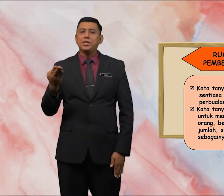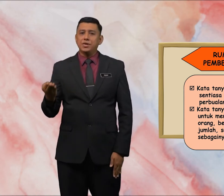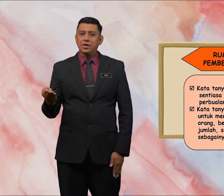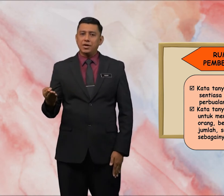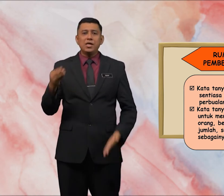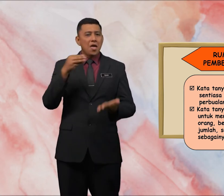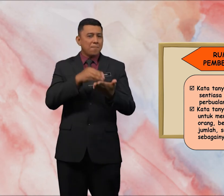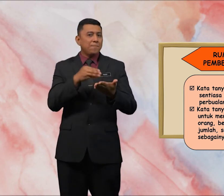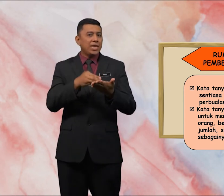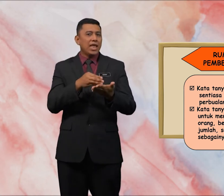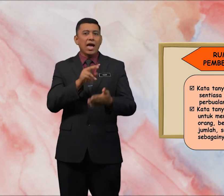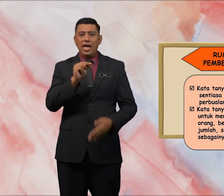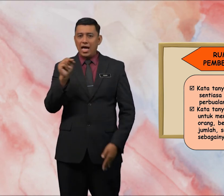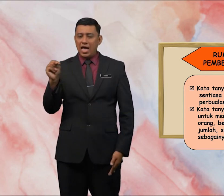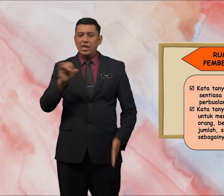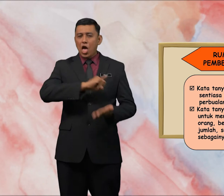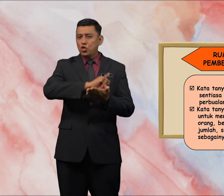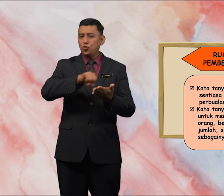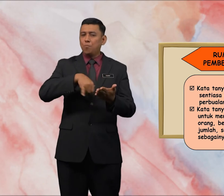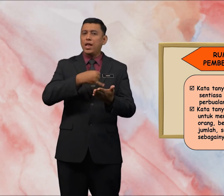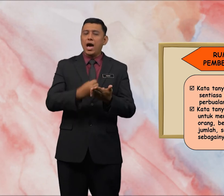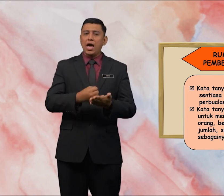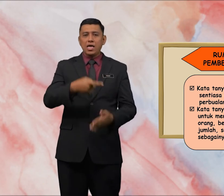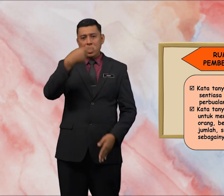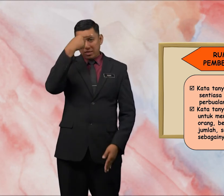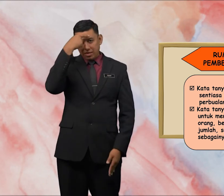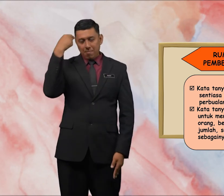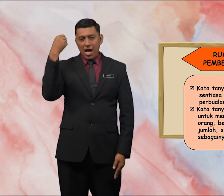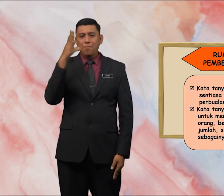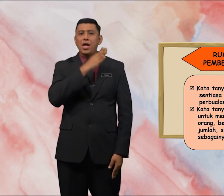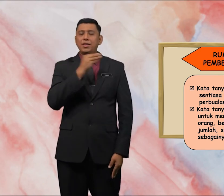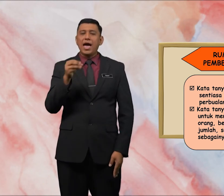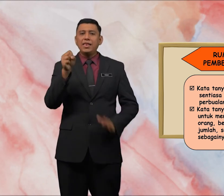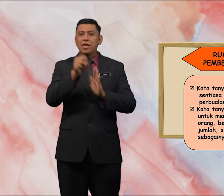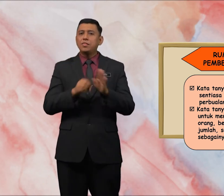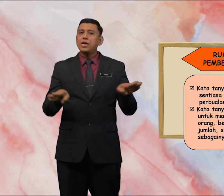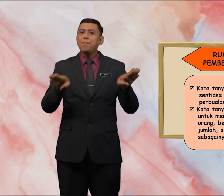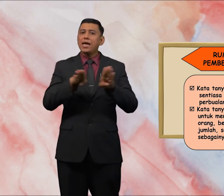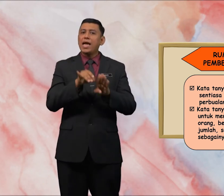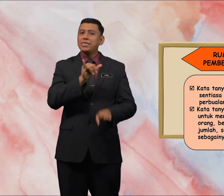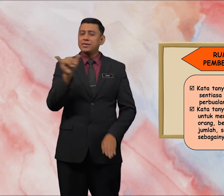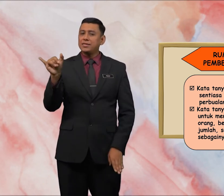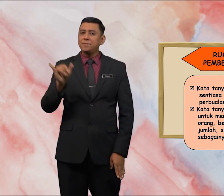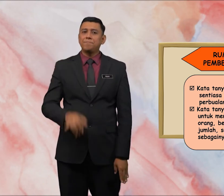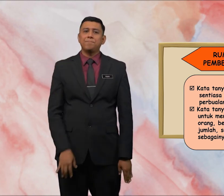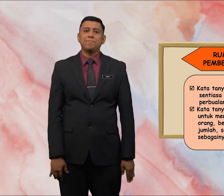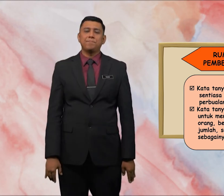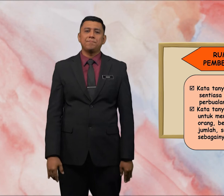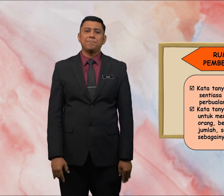benda, bilangan, jumlah, sebab dan sebagainya.